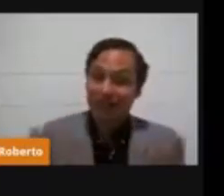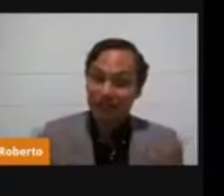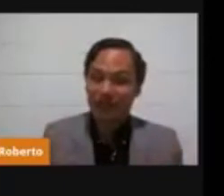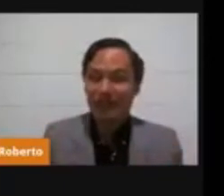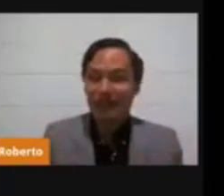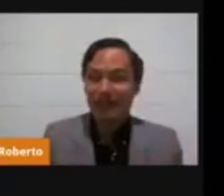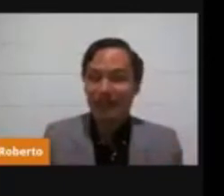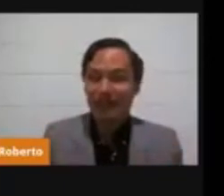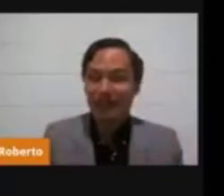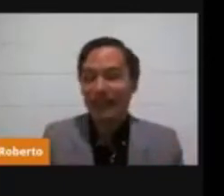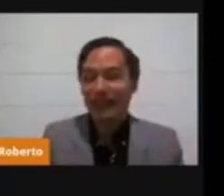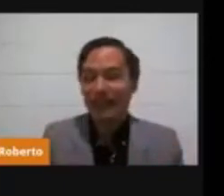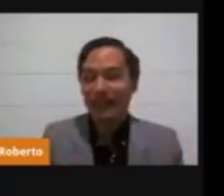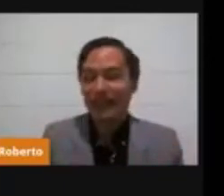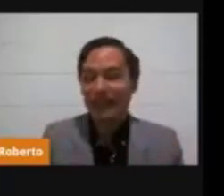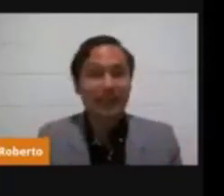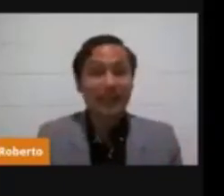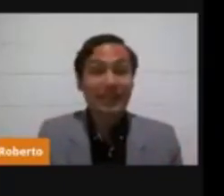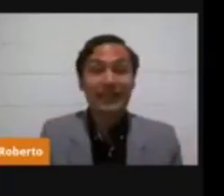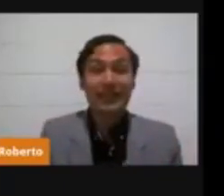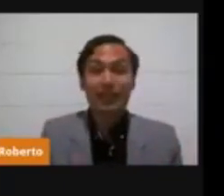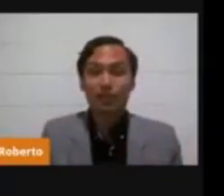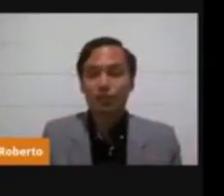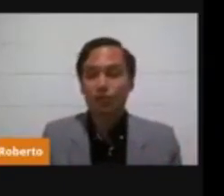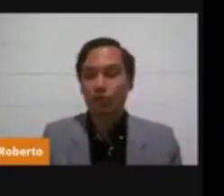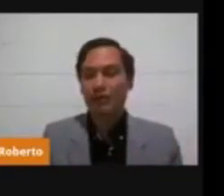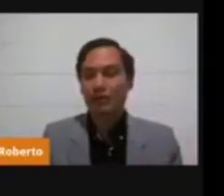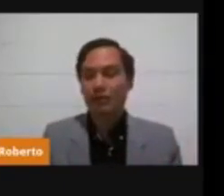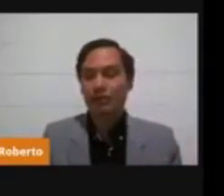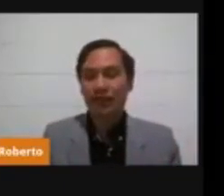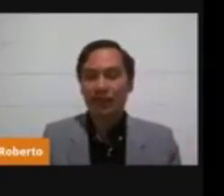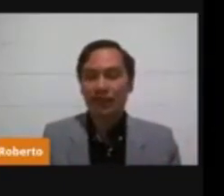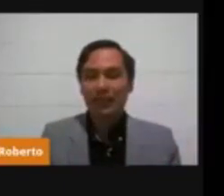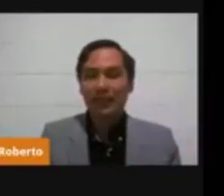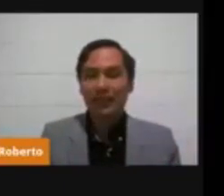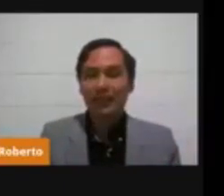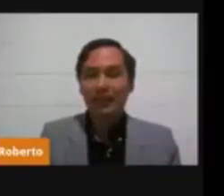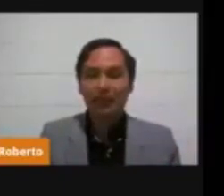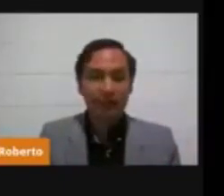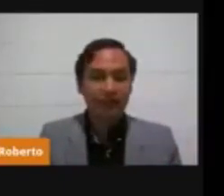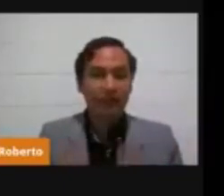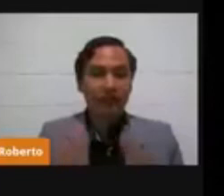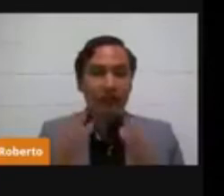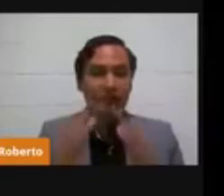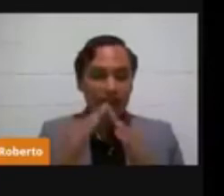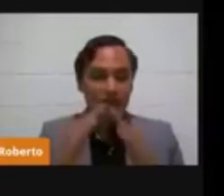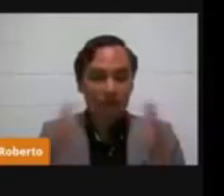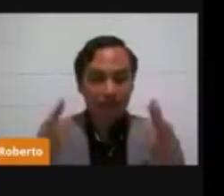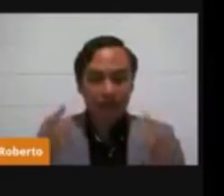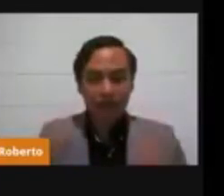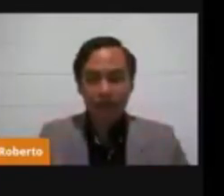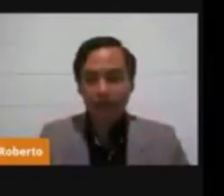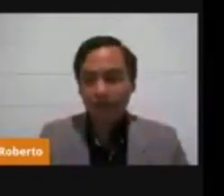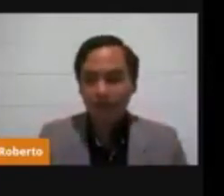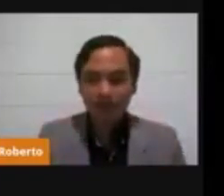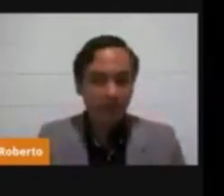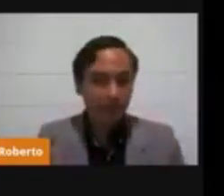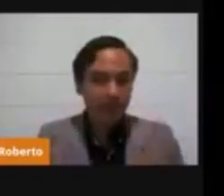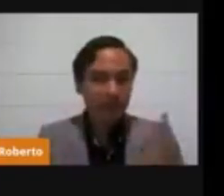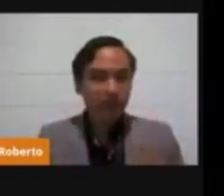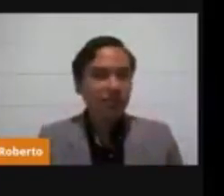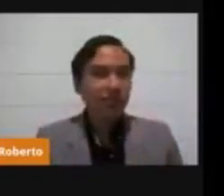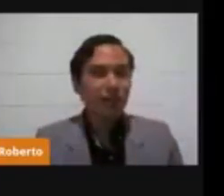todas, o deberíamos, es el ideal, ser iguales, que es en derechos humanos. Y pues los derechos